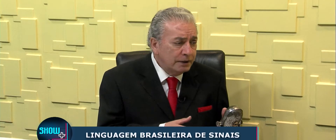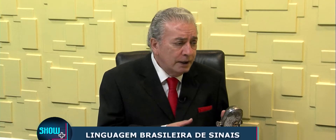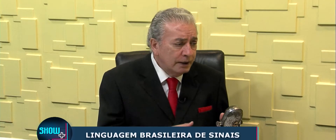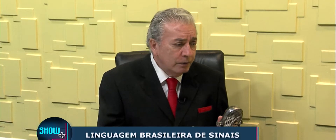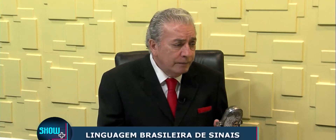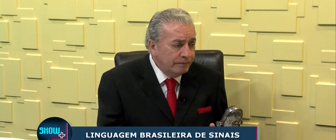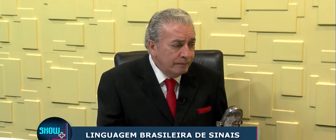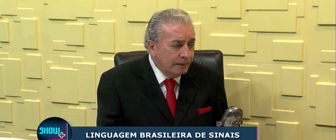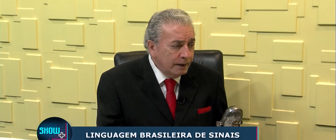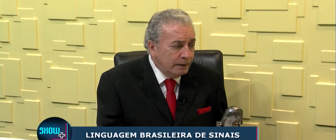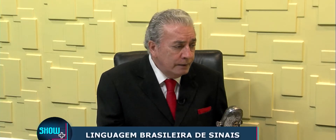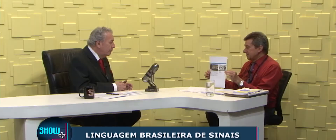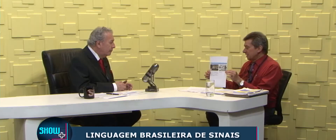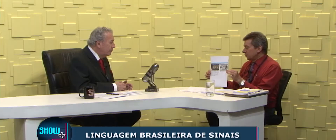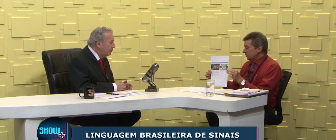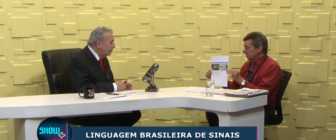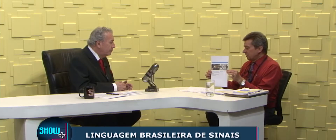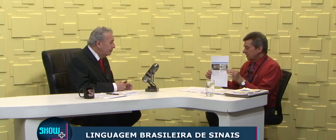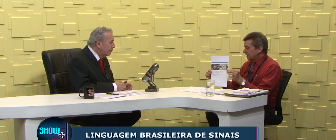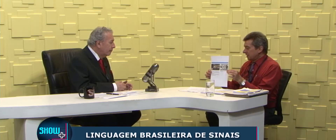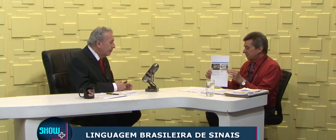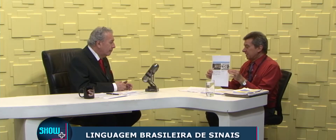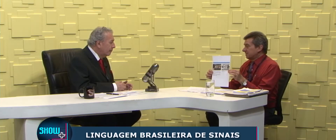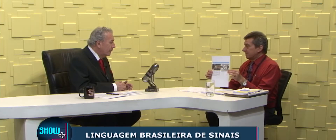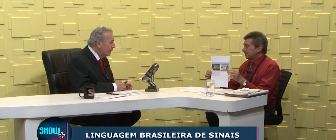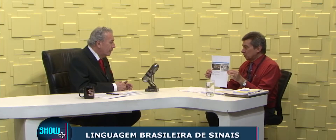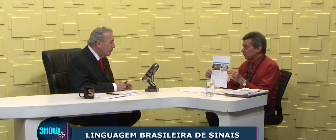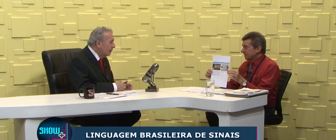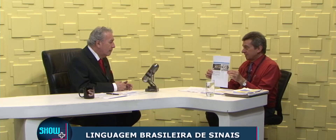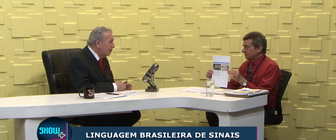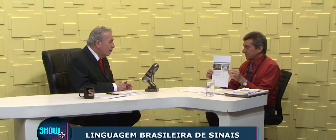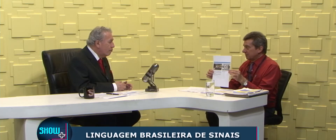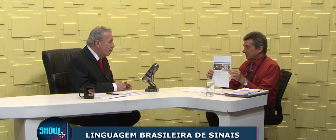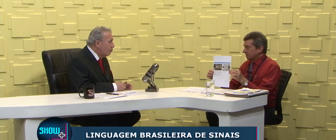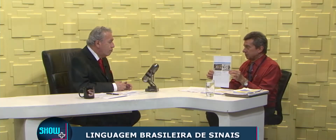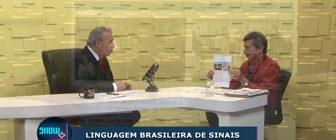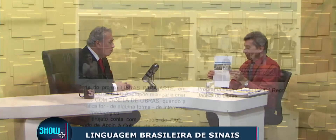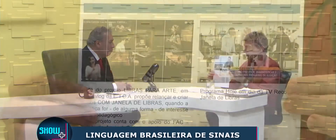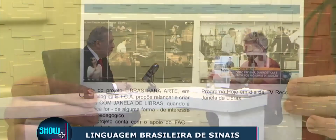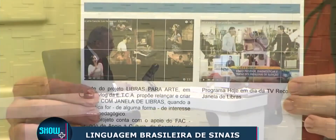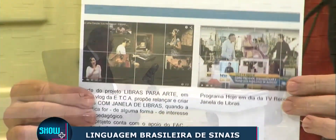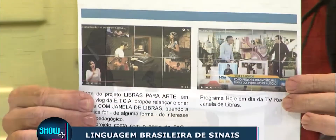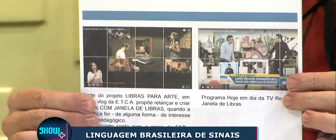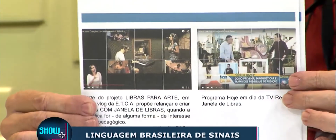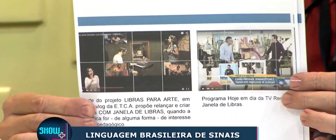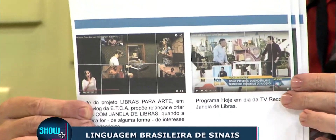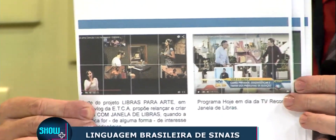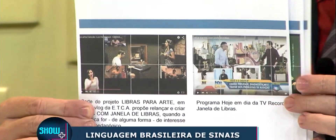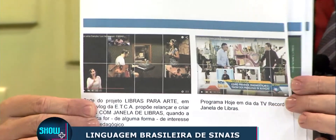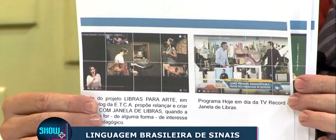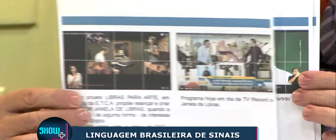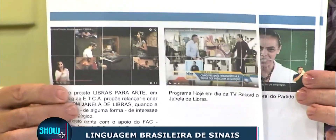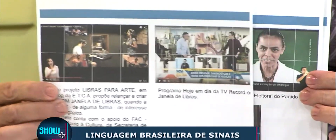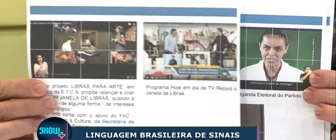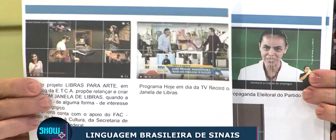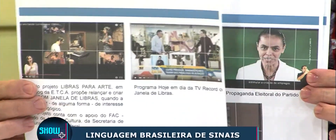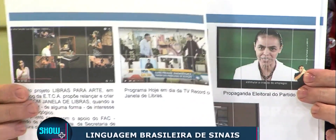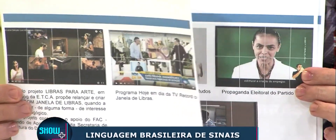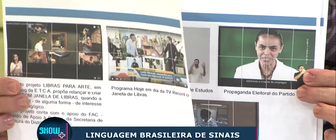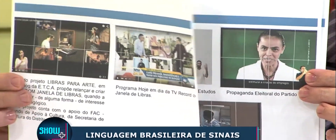da língua aqui uns exemplos de empresas e emissoras de televisão que faz de modo antigo